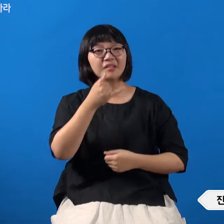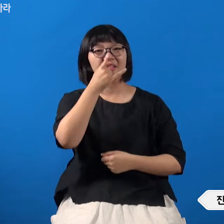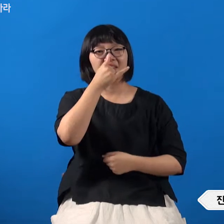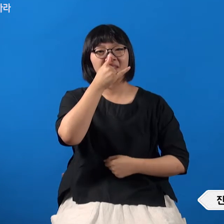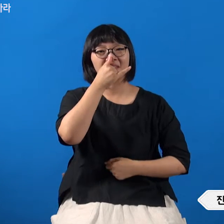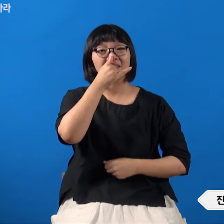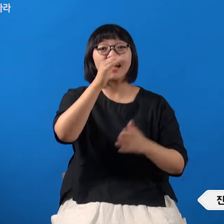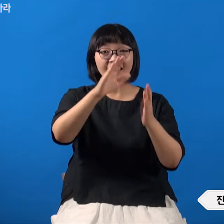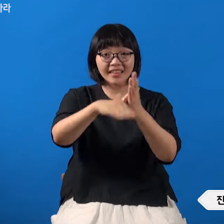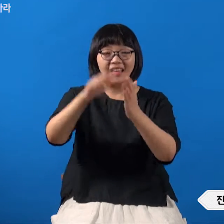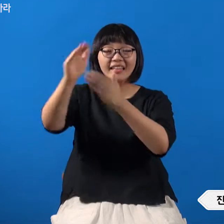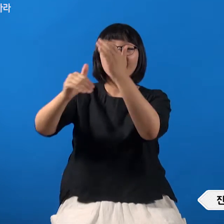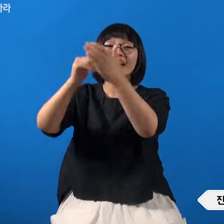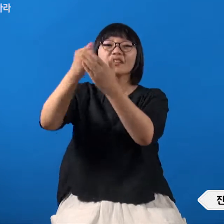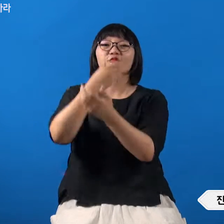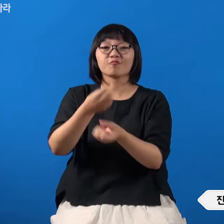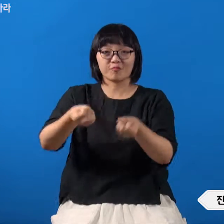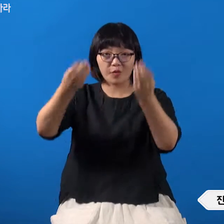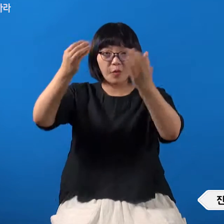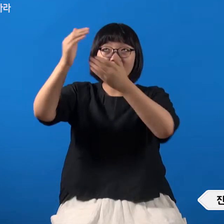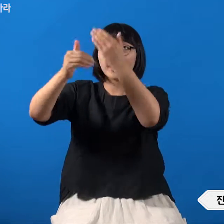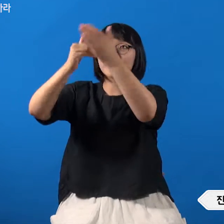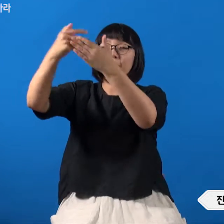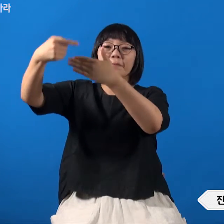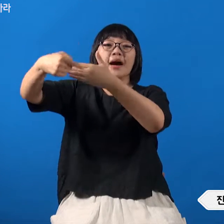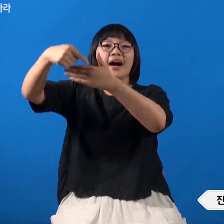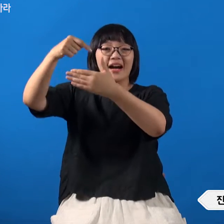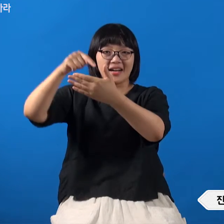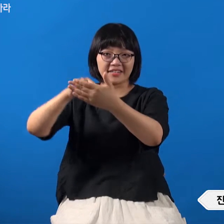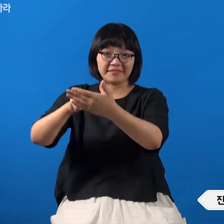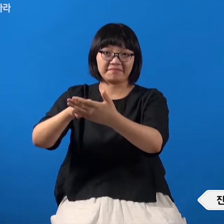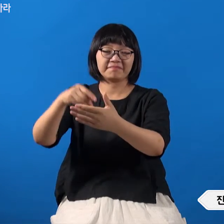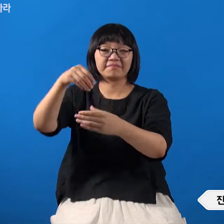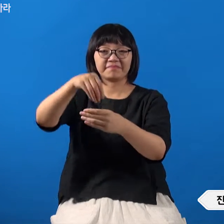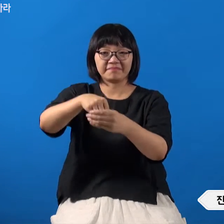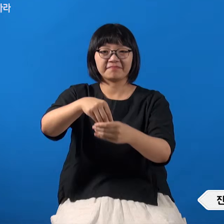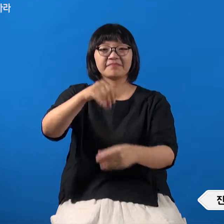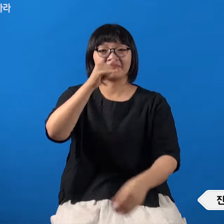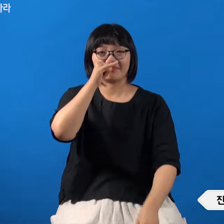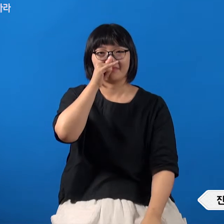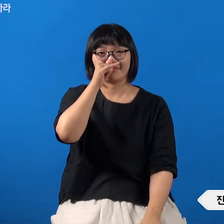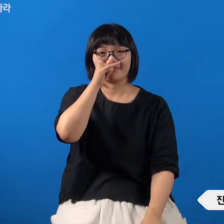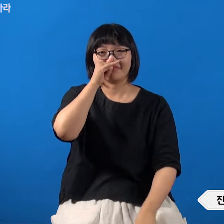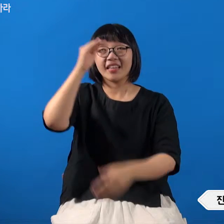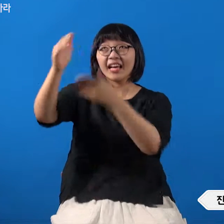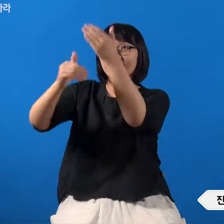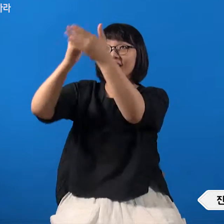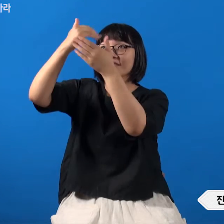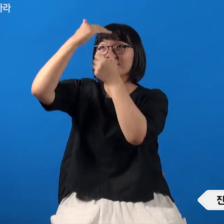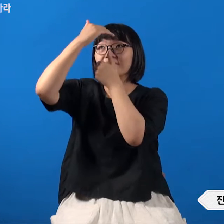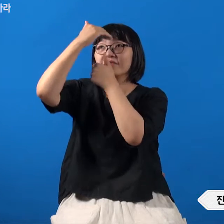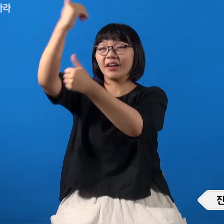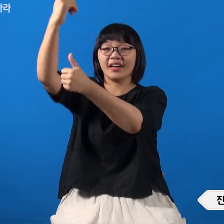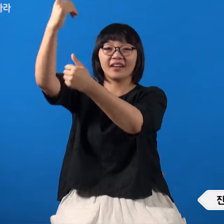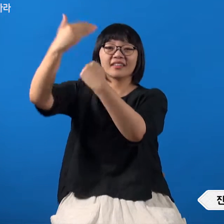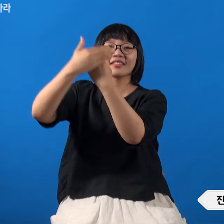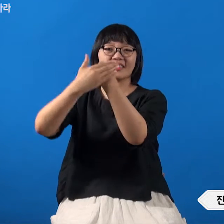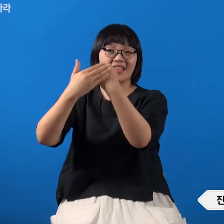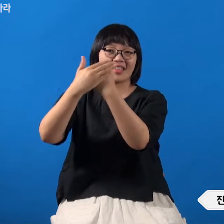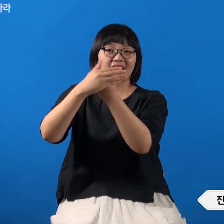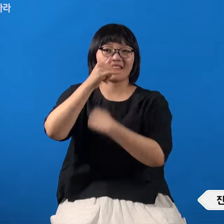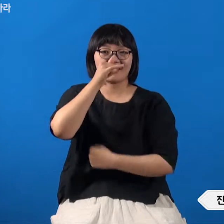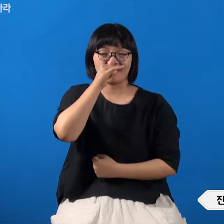삶에 하나님의 마음이 있습니다. 그 베푸는 삶에 하나님의 부르심이 있습니다. 그래서 히브리서는